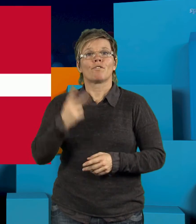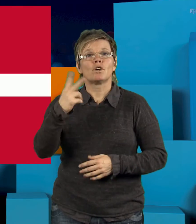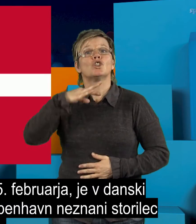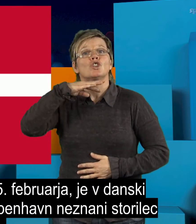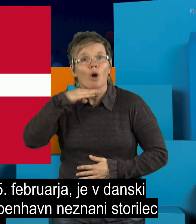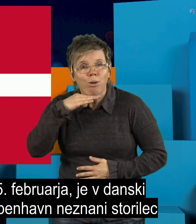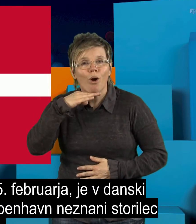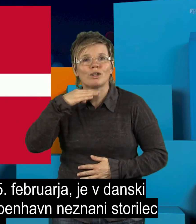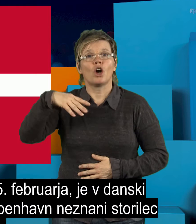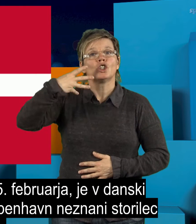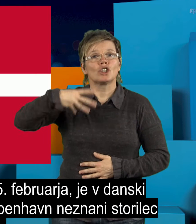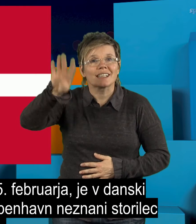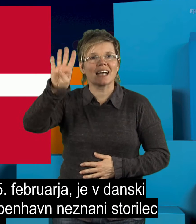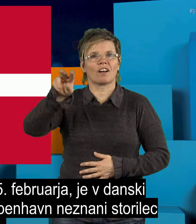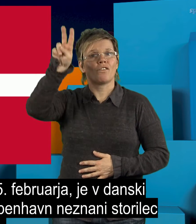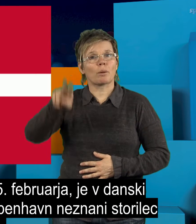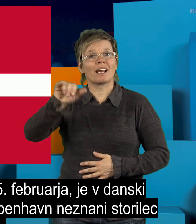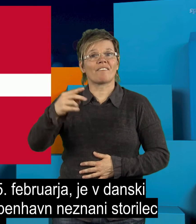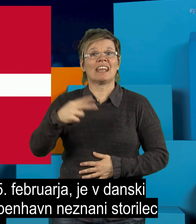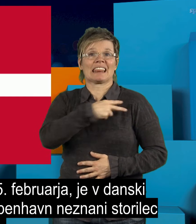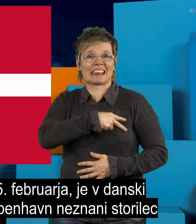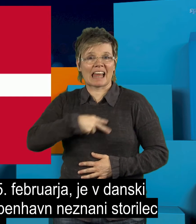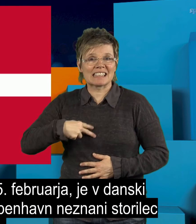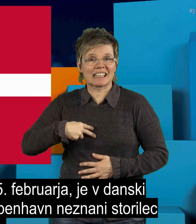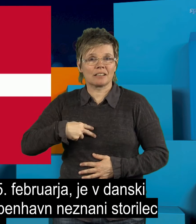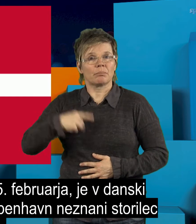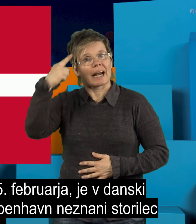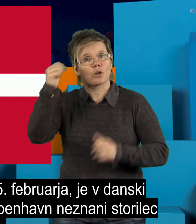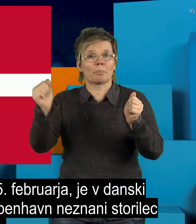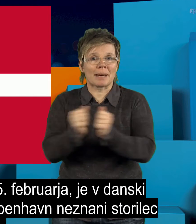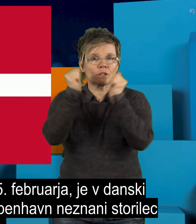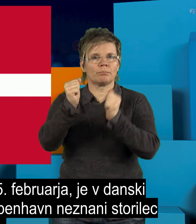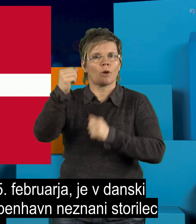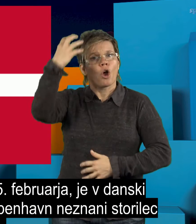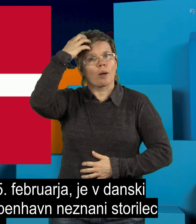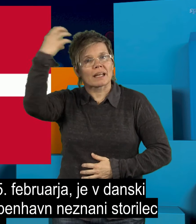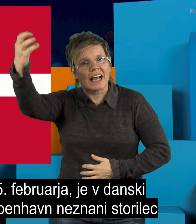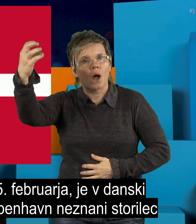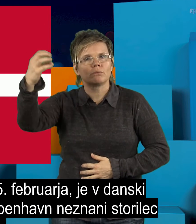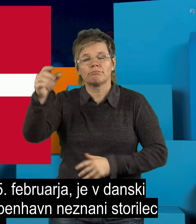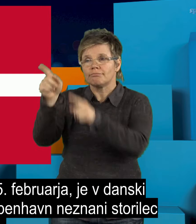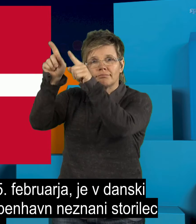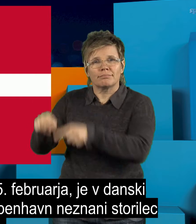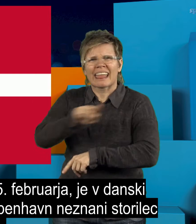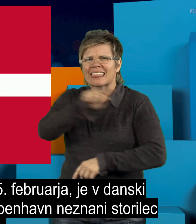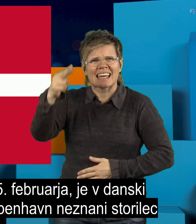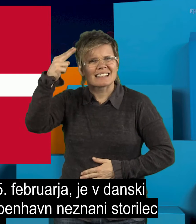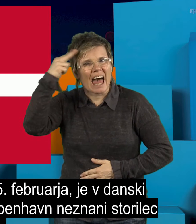V soboto, 15. februarja, je v danski prestolnici Københavnu neznani storilec začel streljati na